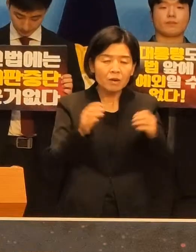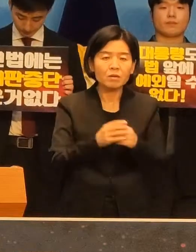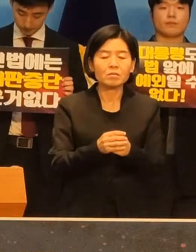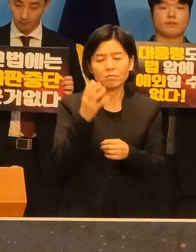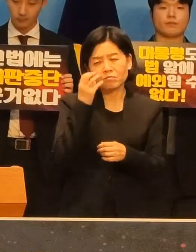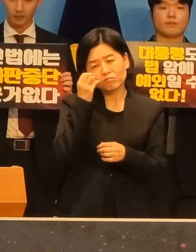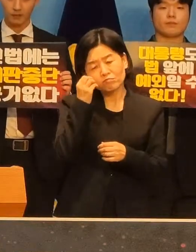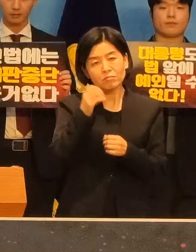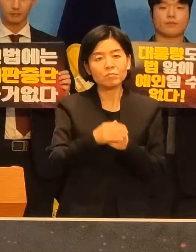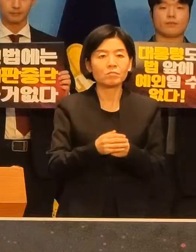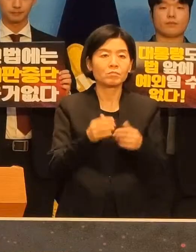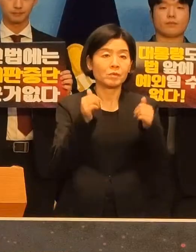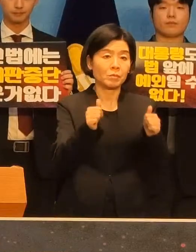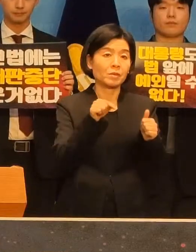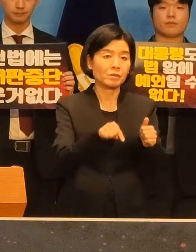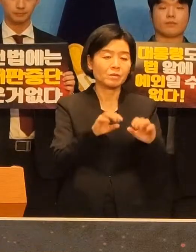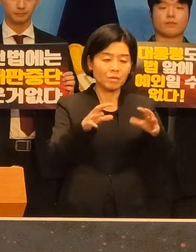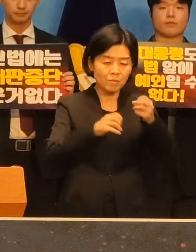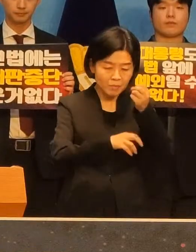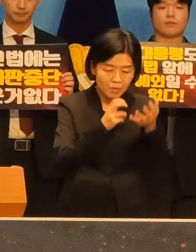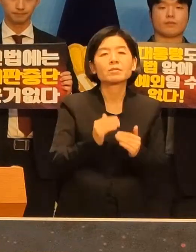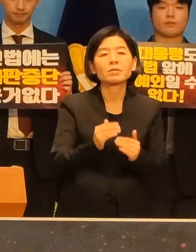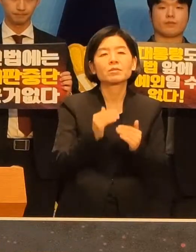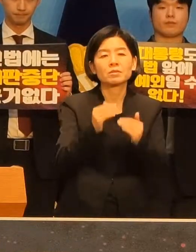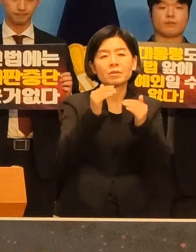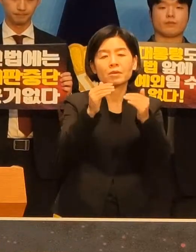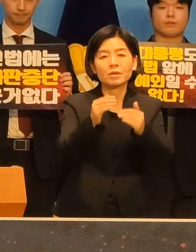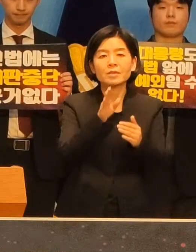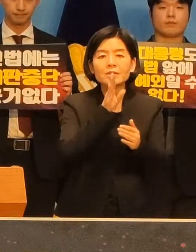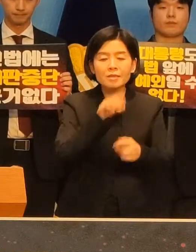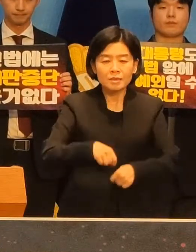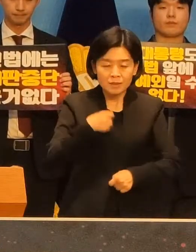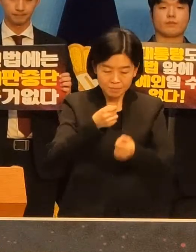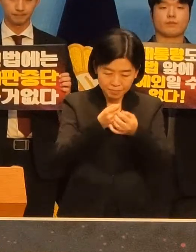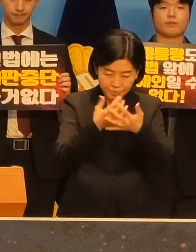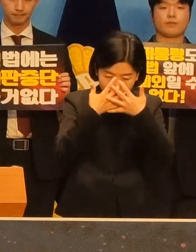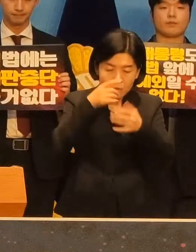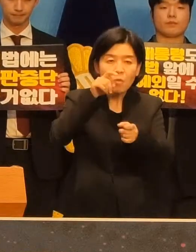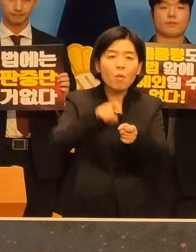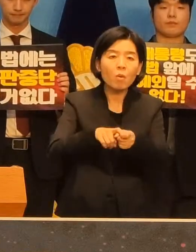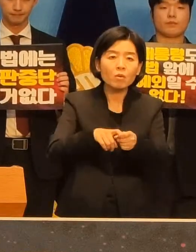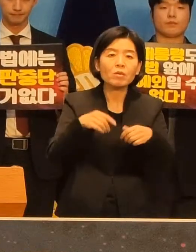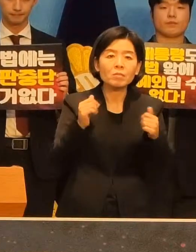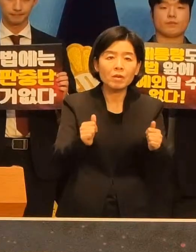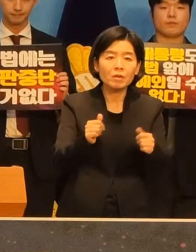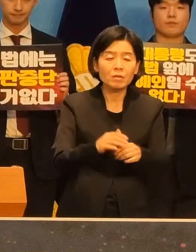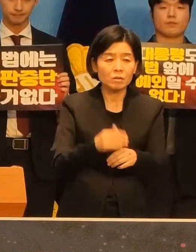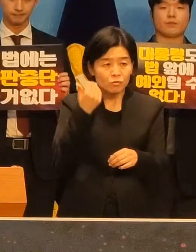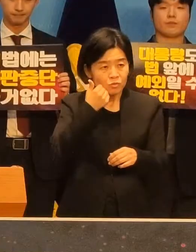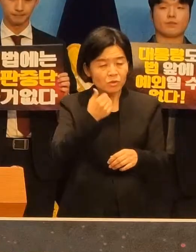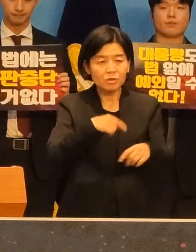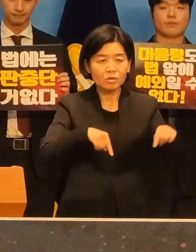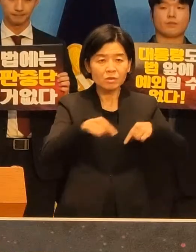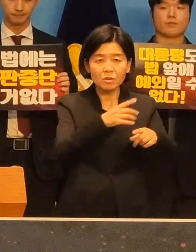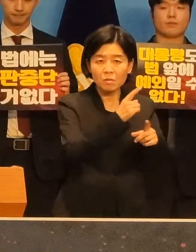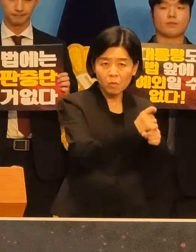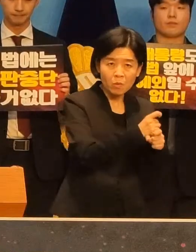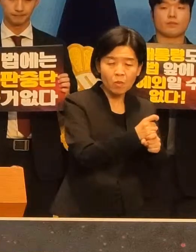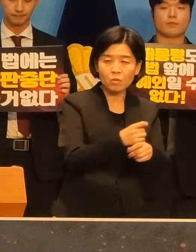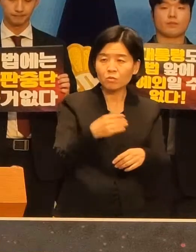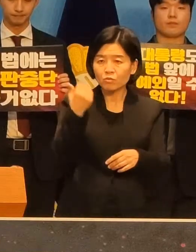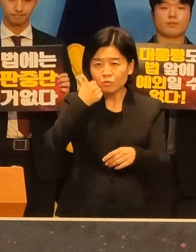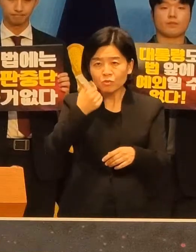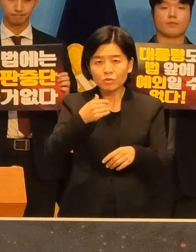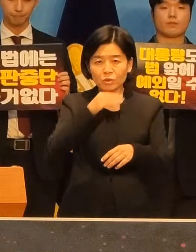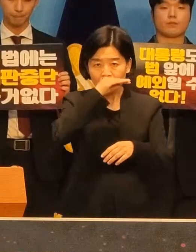재판은 헌법이 정한 절차이고 진실을 밝히는 과정, 누군가에게는 그것이 정치 보복으로 또 다른 누군가에게는 정의의